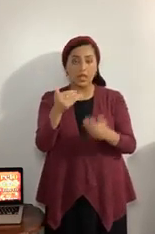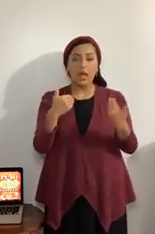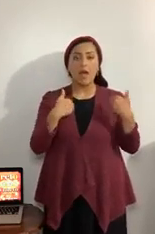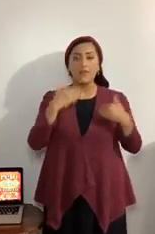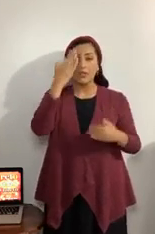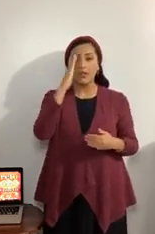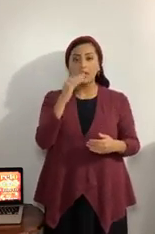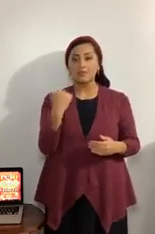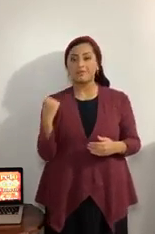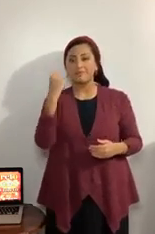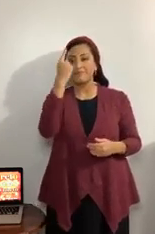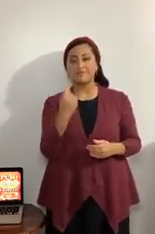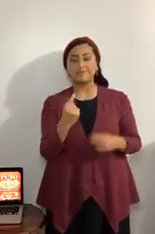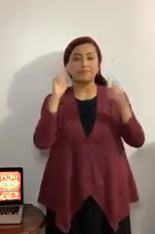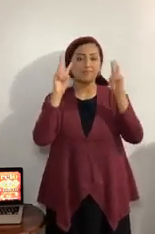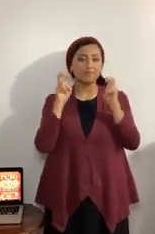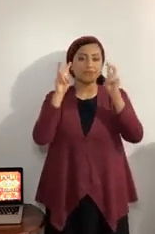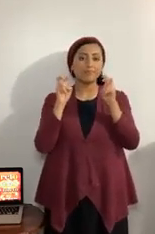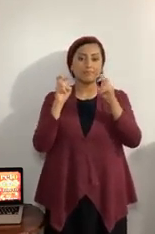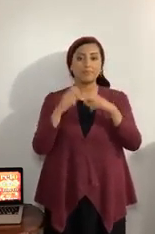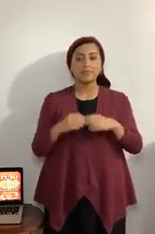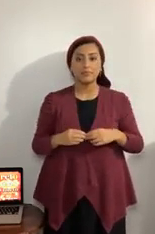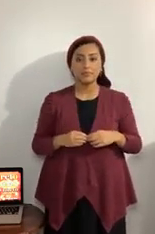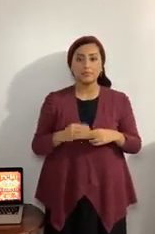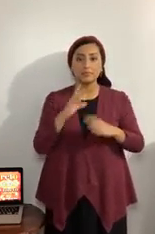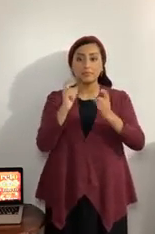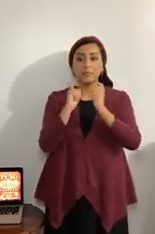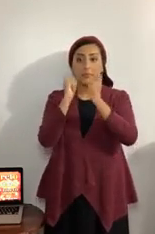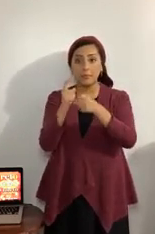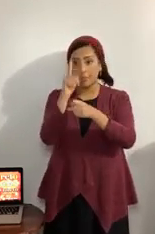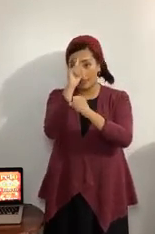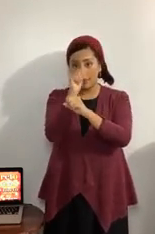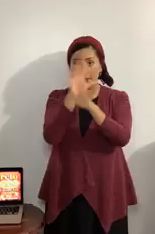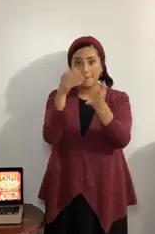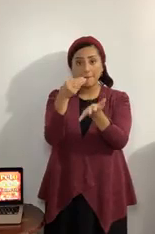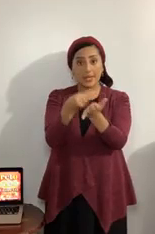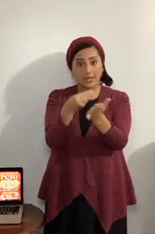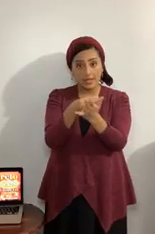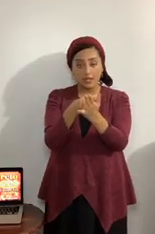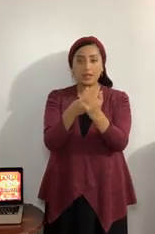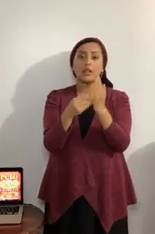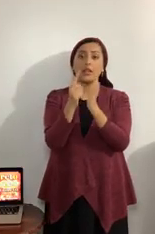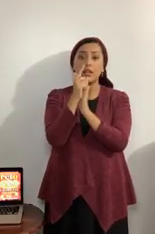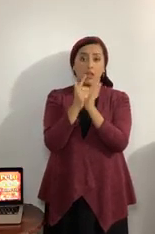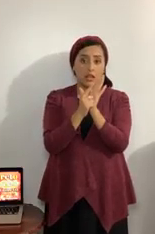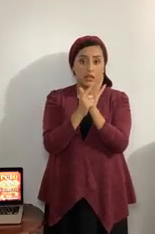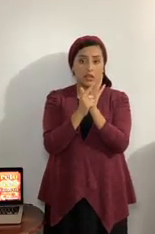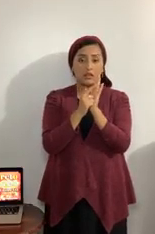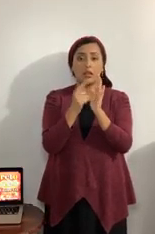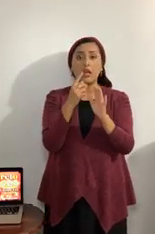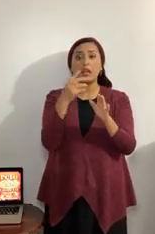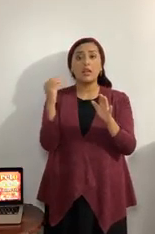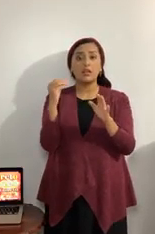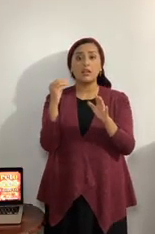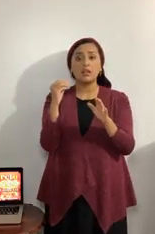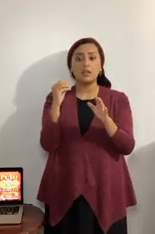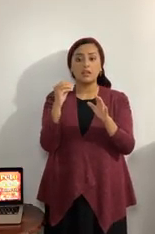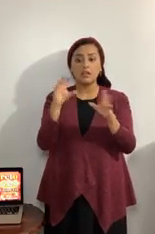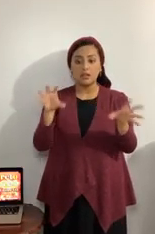Dios. Se le atribuye el invento del dinero, las leyes y la agricultura. Era el Señor